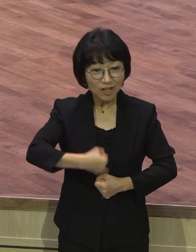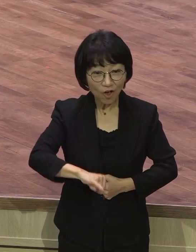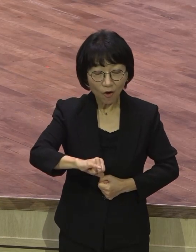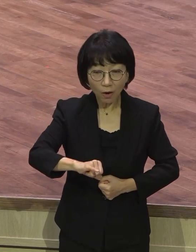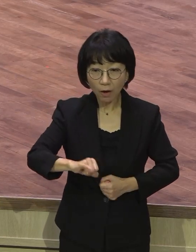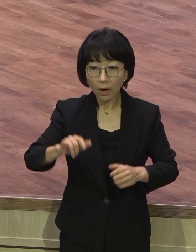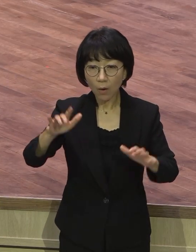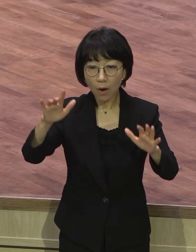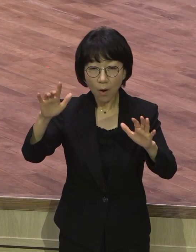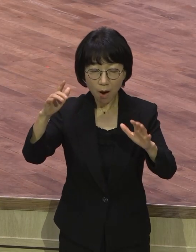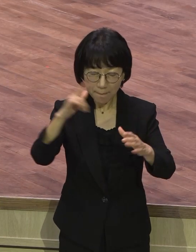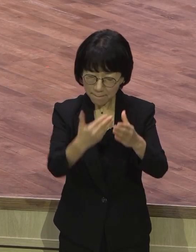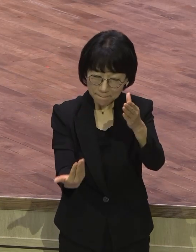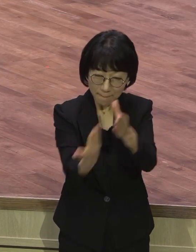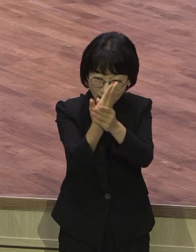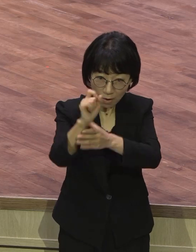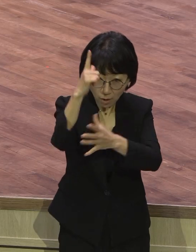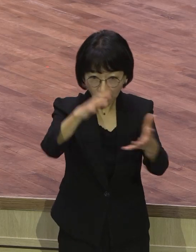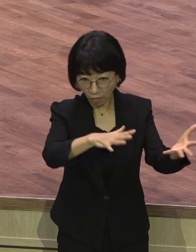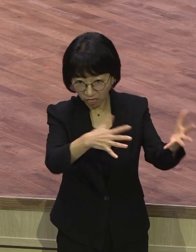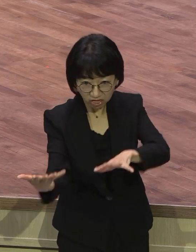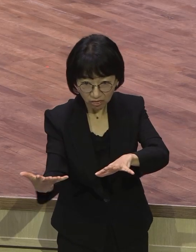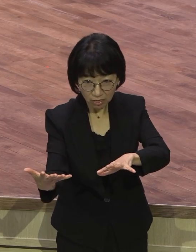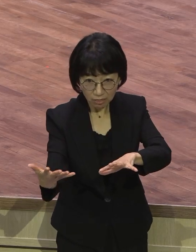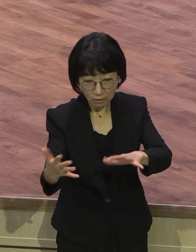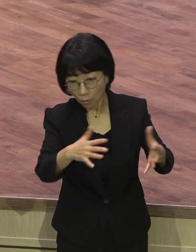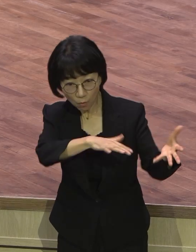하루아침에 사고로 다 죽어